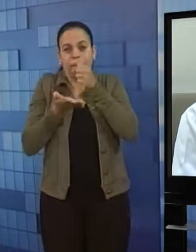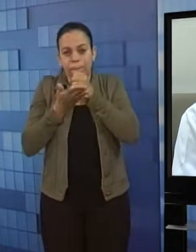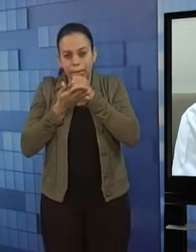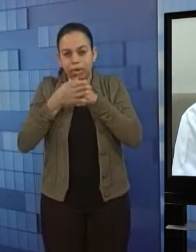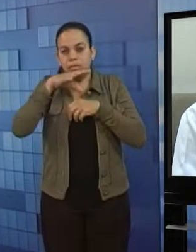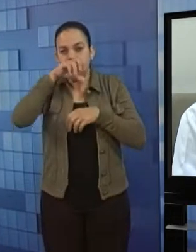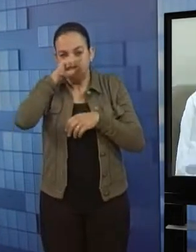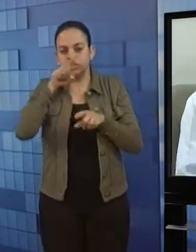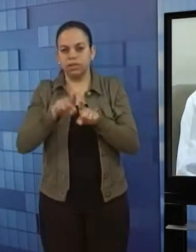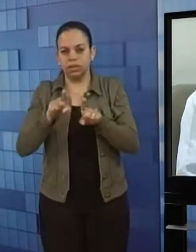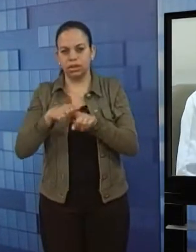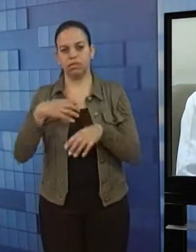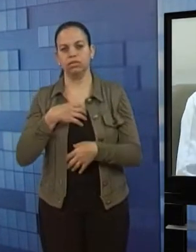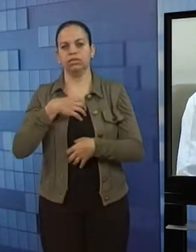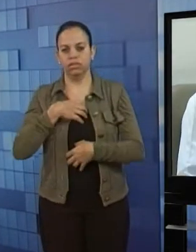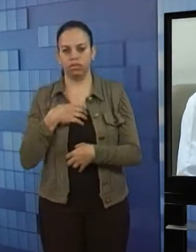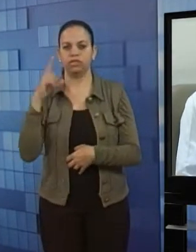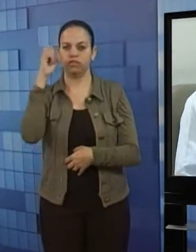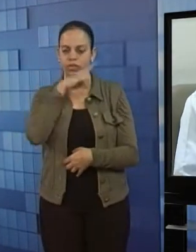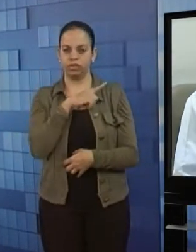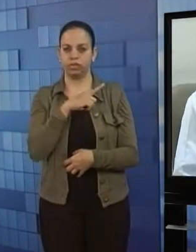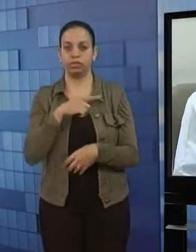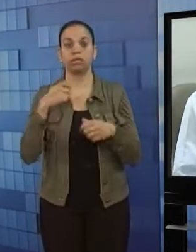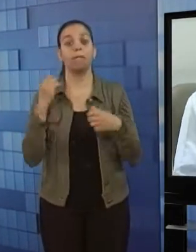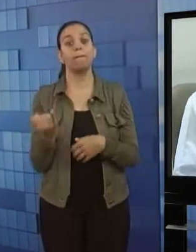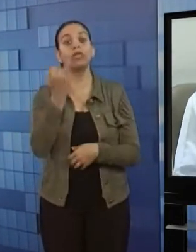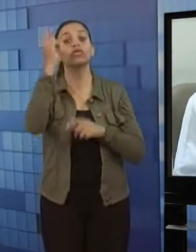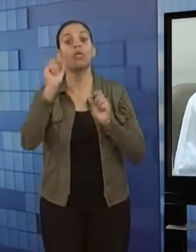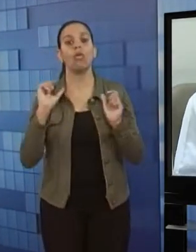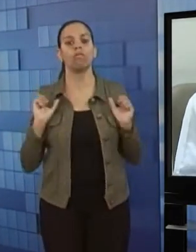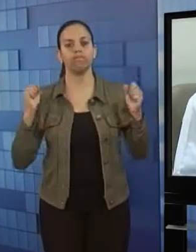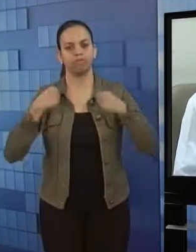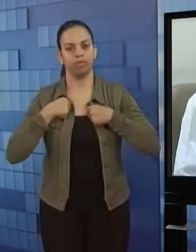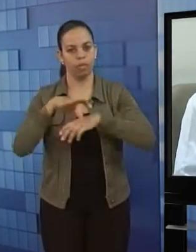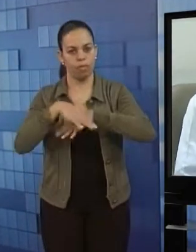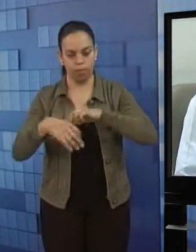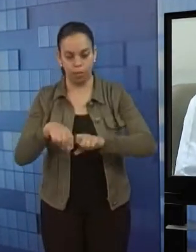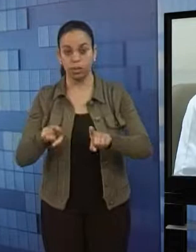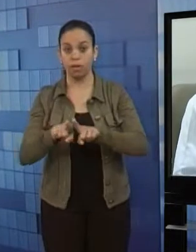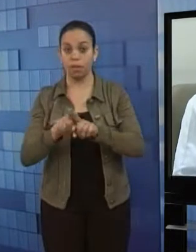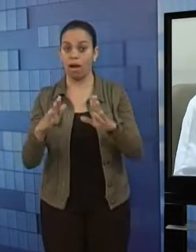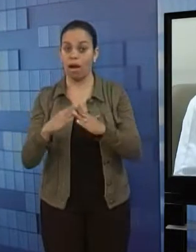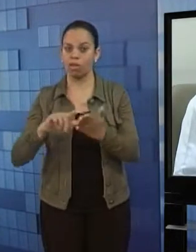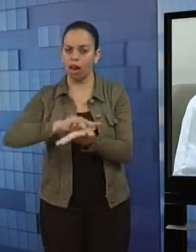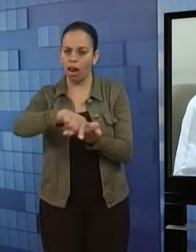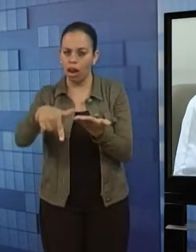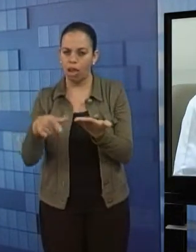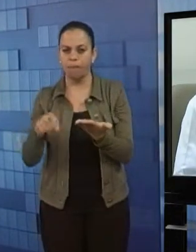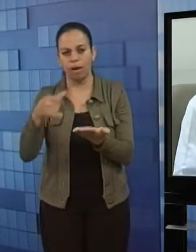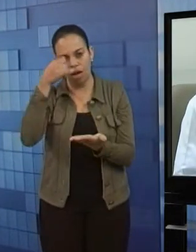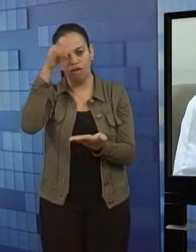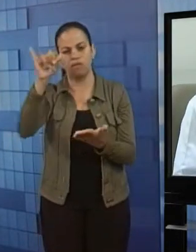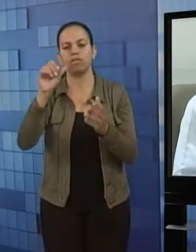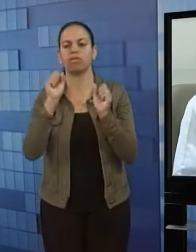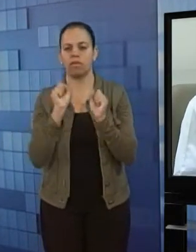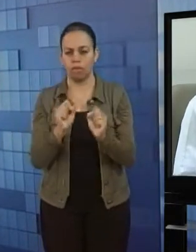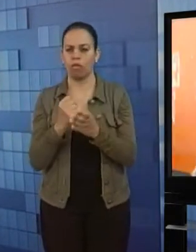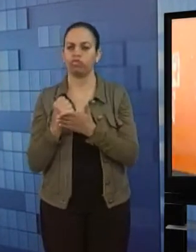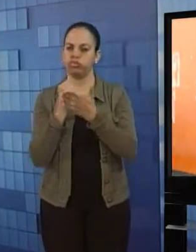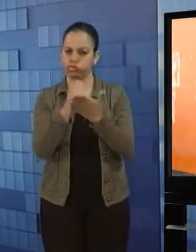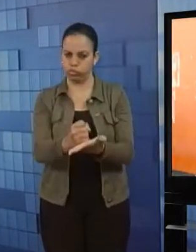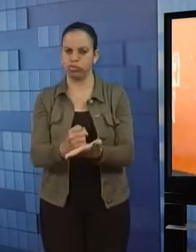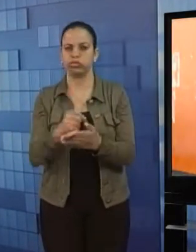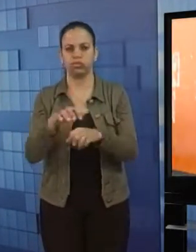com expectoração. Se agasalhar ou limpar a casa são algumas das ações realizadas para a prevenção de crises